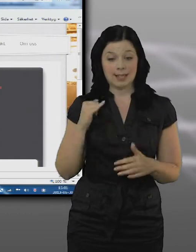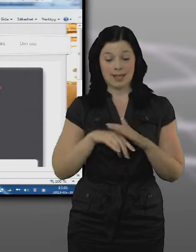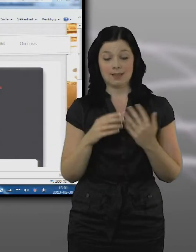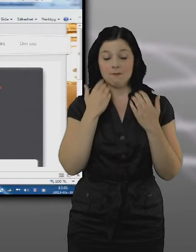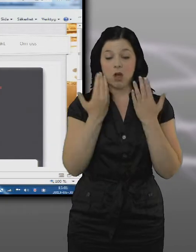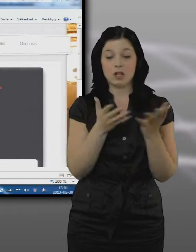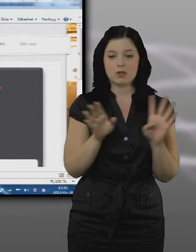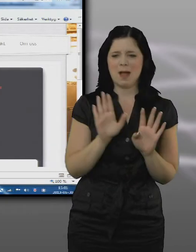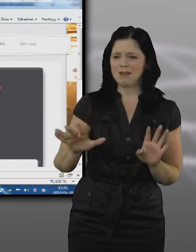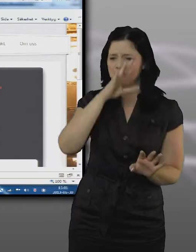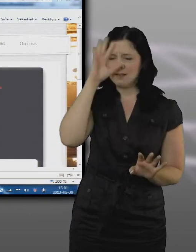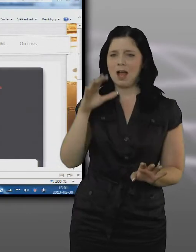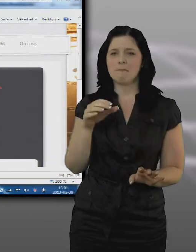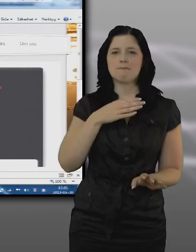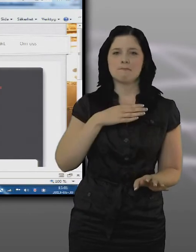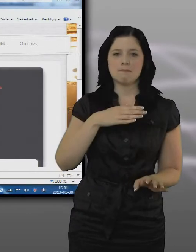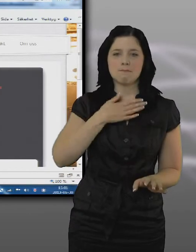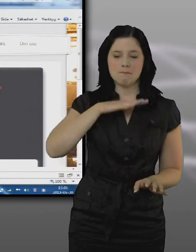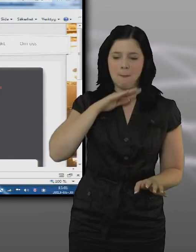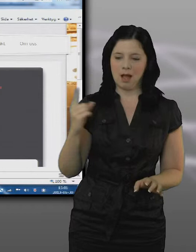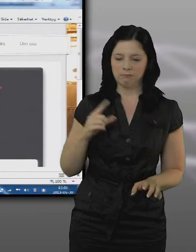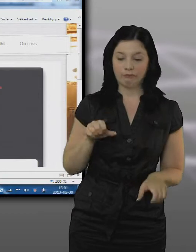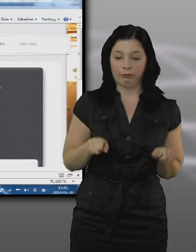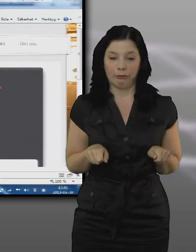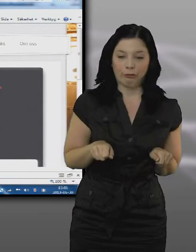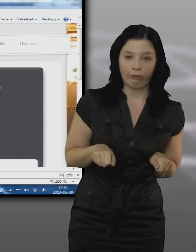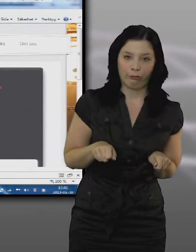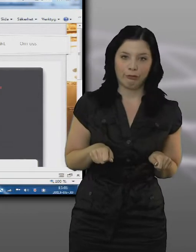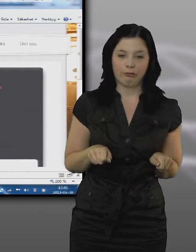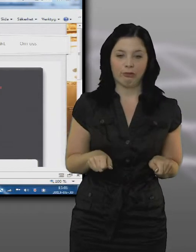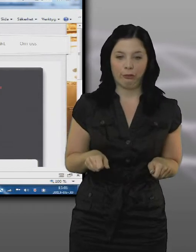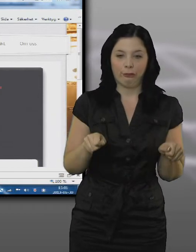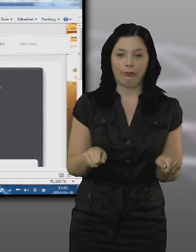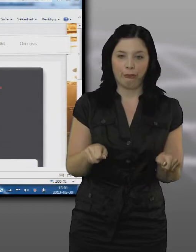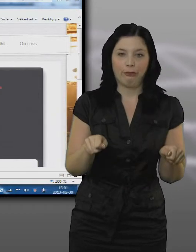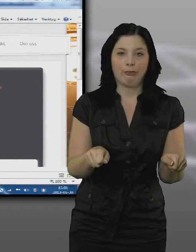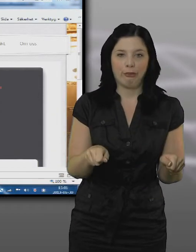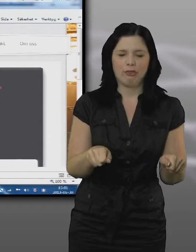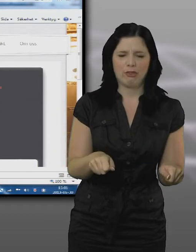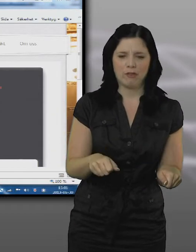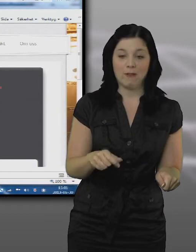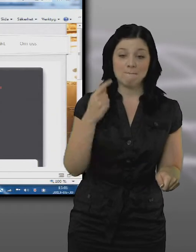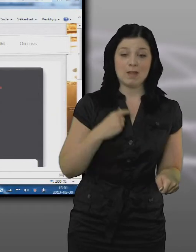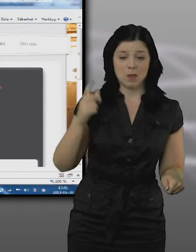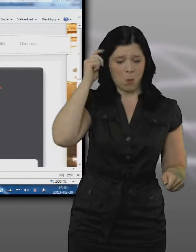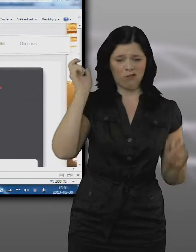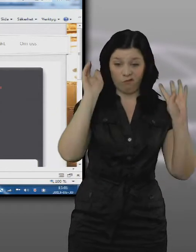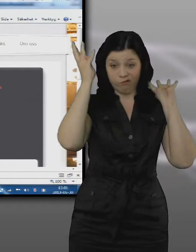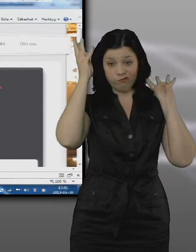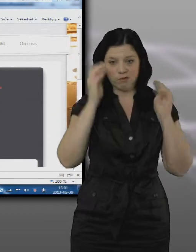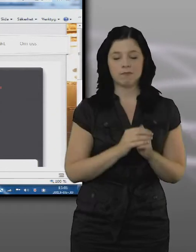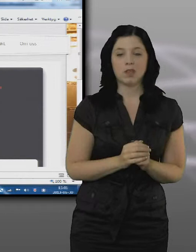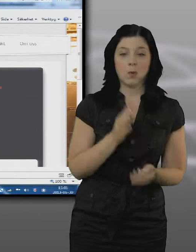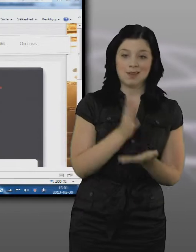kommer hans gamla mor. Hon rör sig tantstelt. Skjuter en rollator framför sig, har vitt yvigt hår och fotriktiga gympaskor